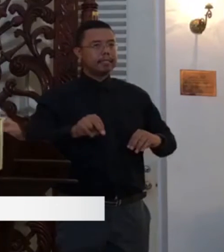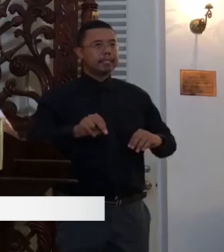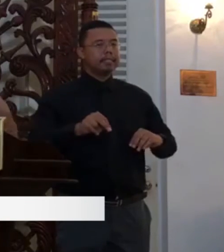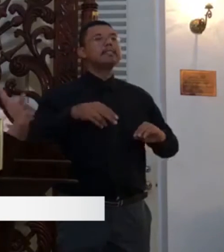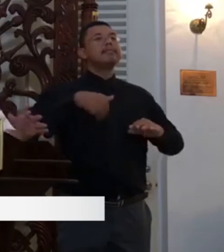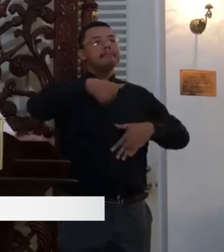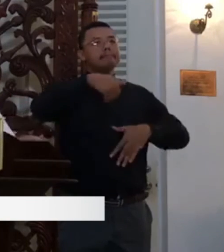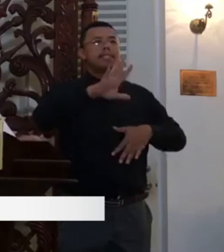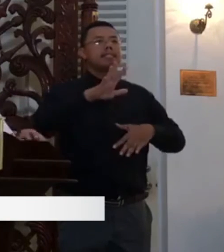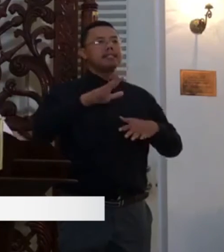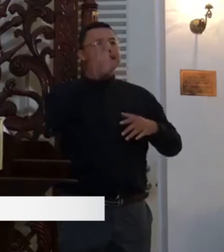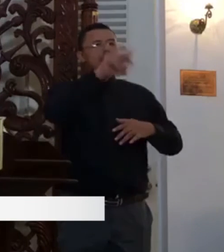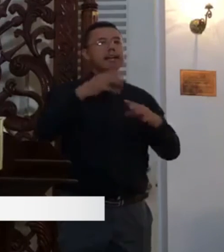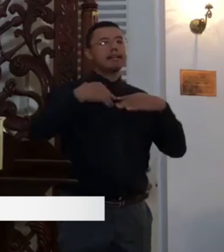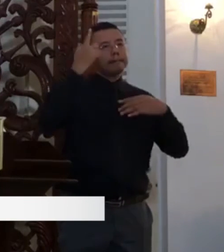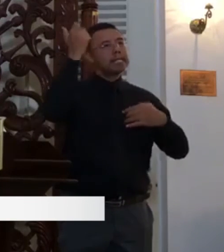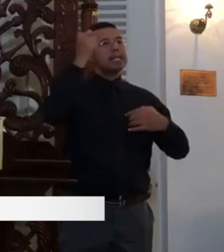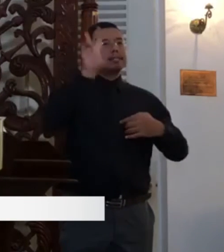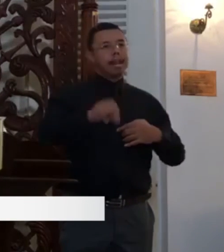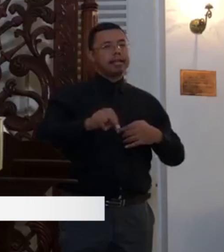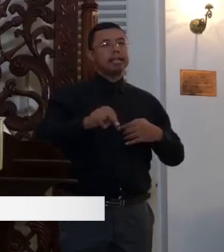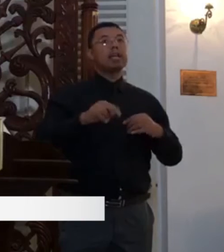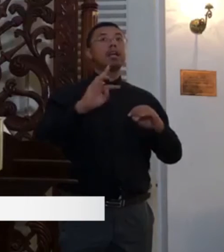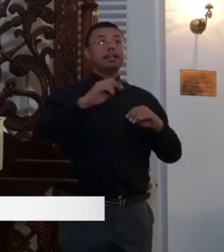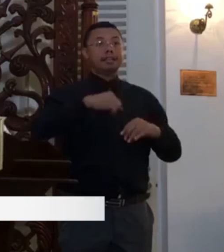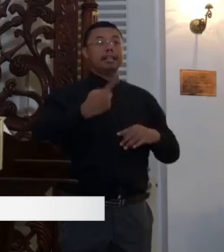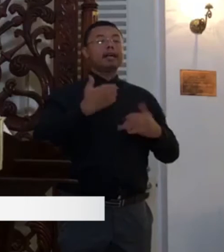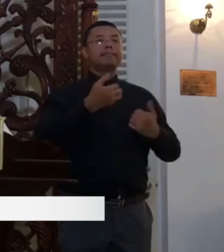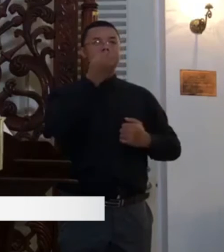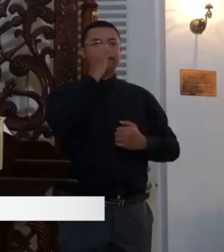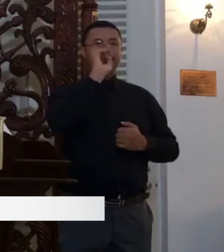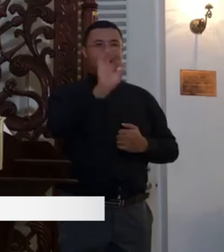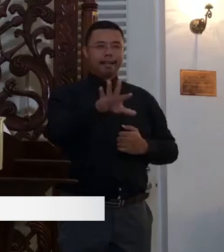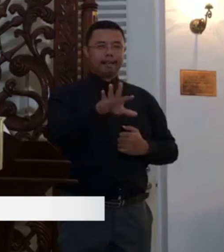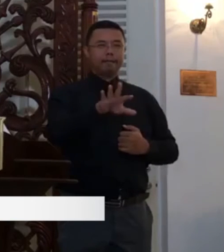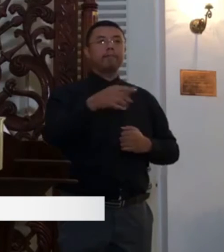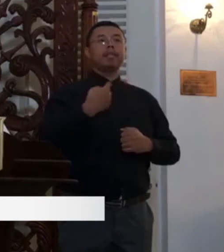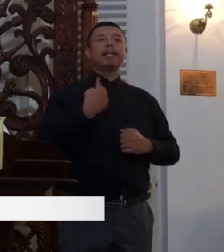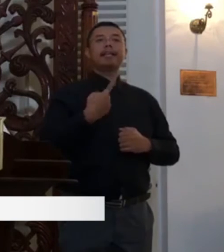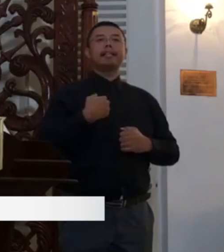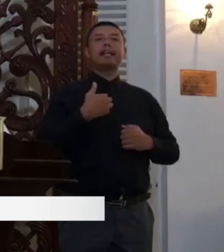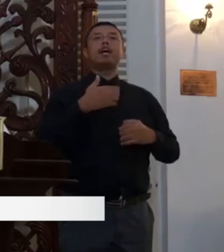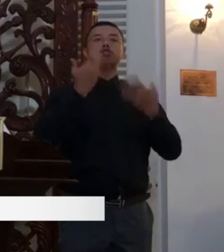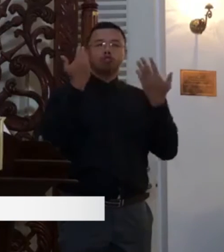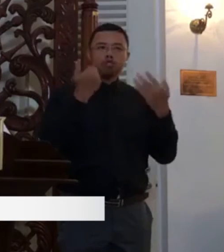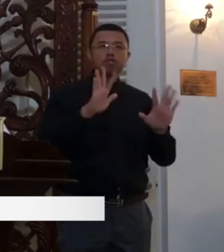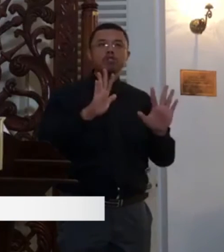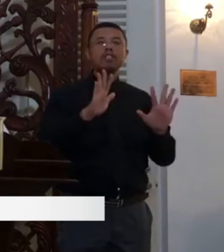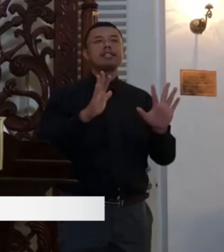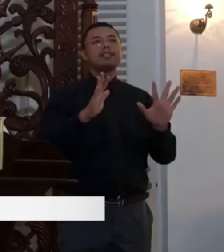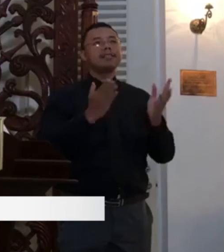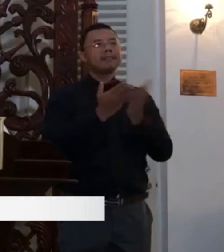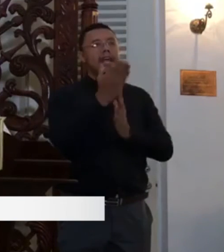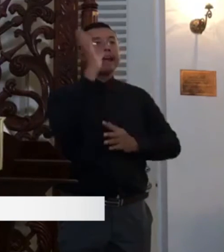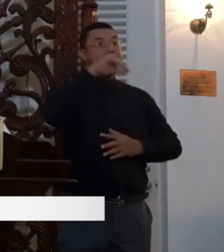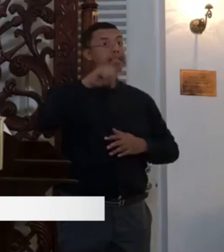kembali menorehkan prestasi. Dan pada saat itu kita bisa mengatakan bahwa kita jalani yang hari